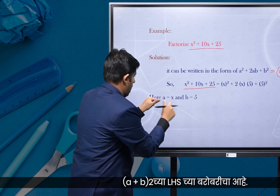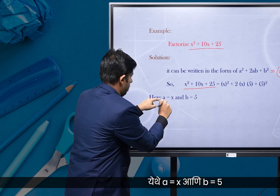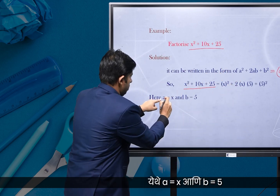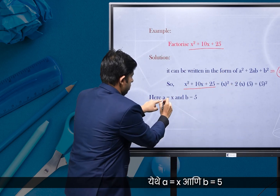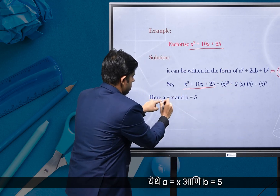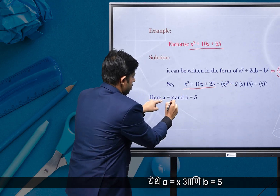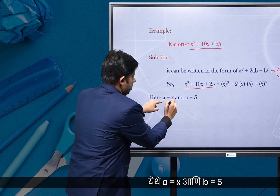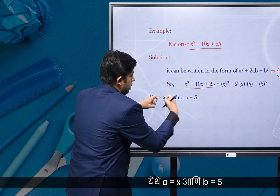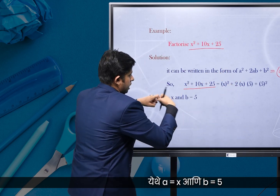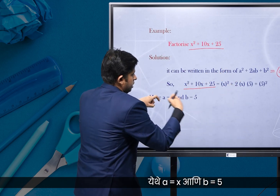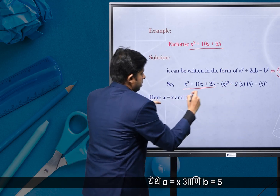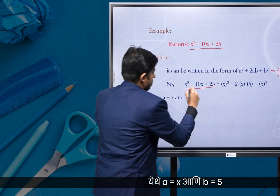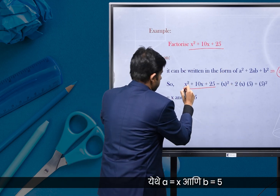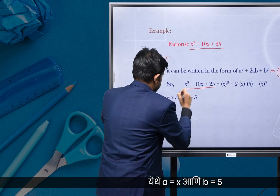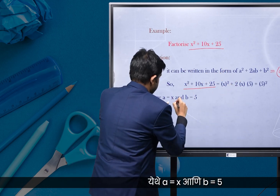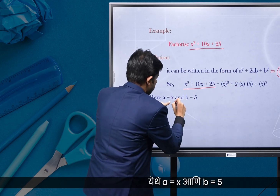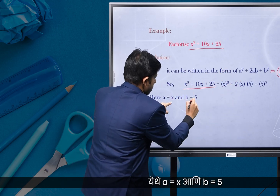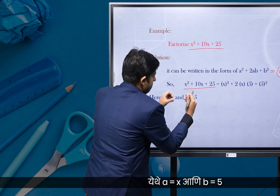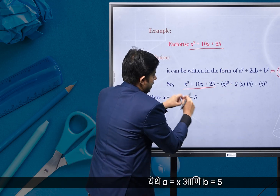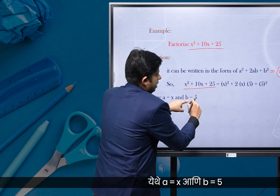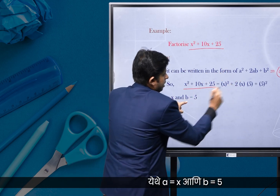येथे a बरोबर x आणि b बरोबर 5.